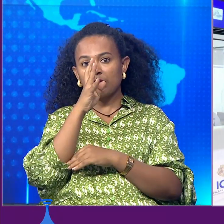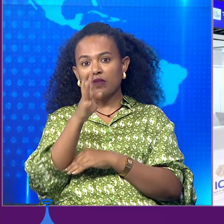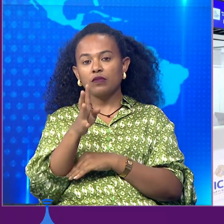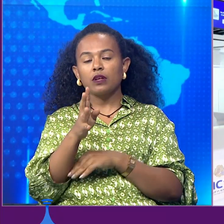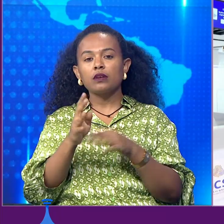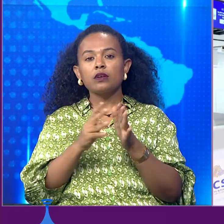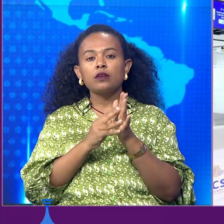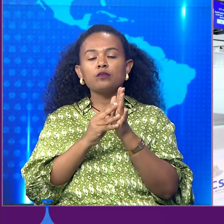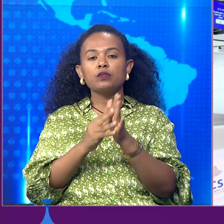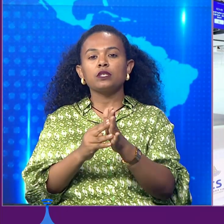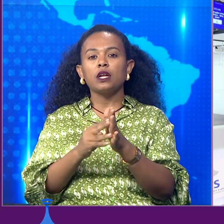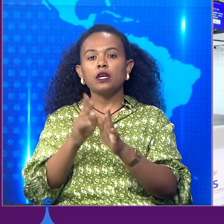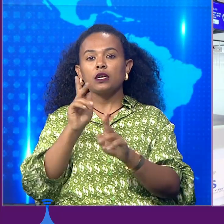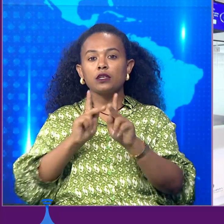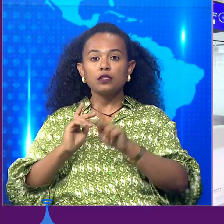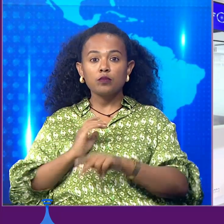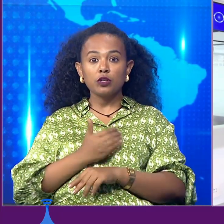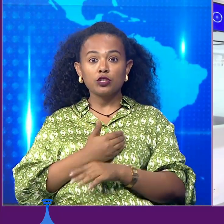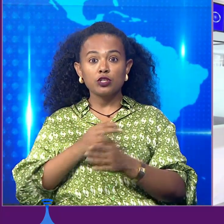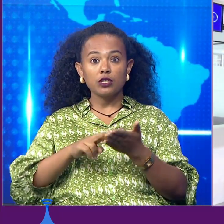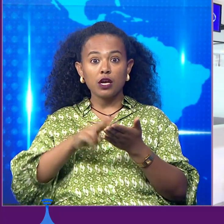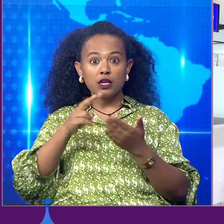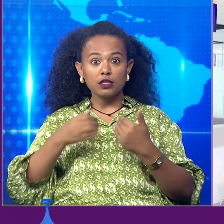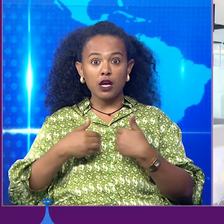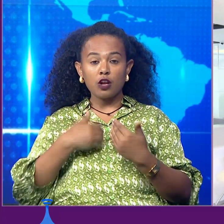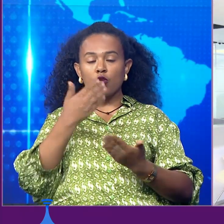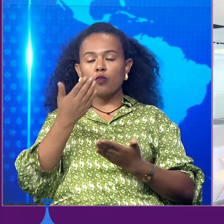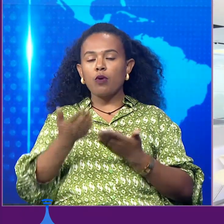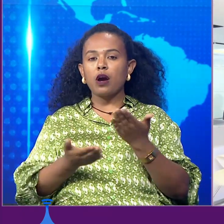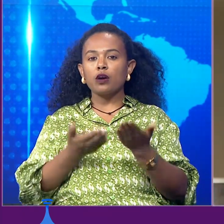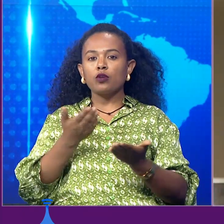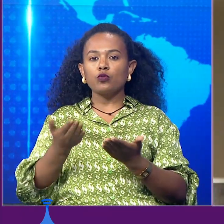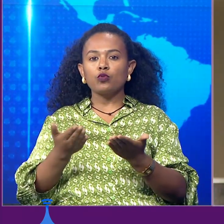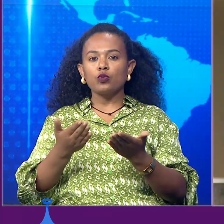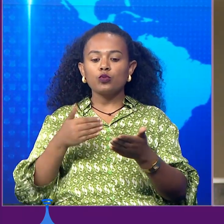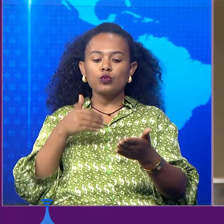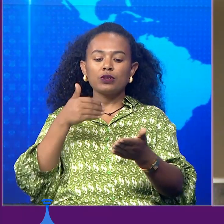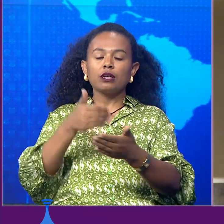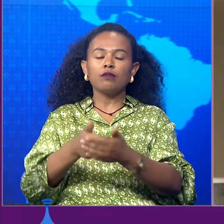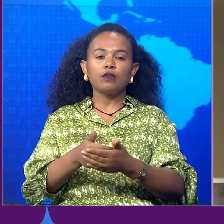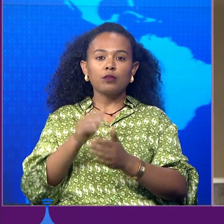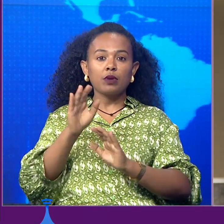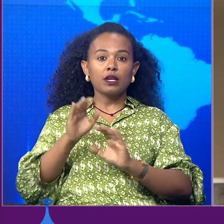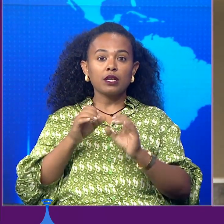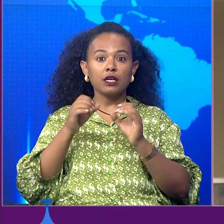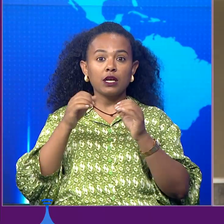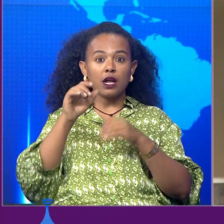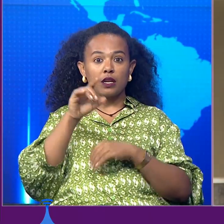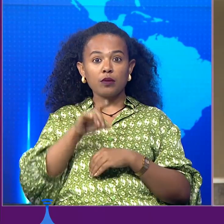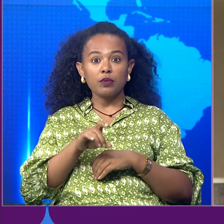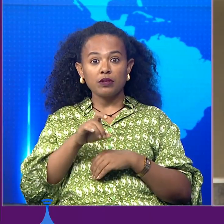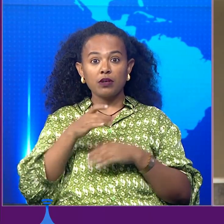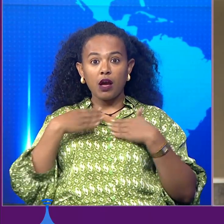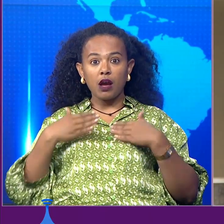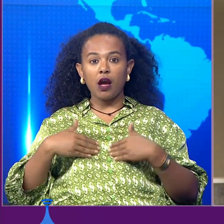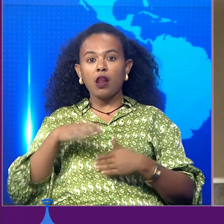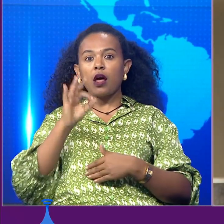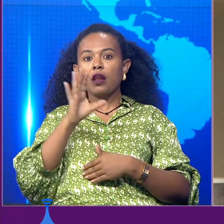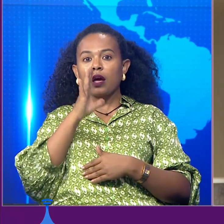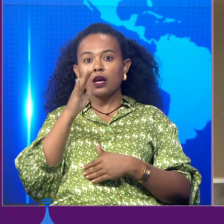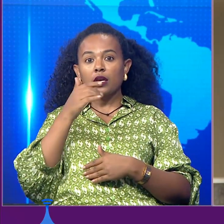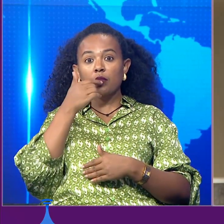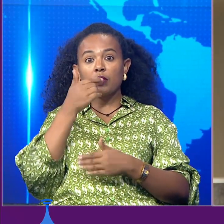ለምሳሌ ህዝባችን እያነሳ ያለው አገልግሎቱን ደሊቨር ማድረግ ያለበት አካል አናገኝም የሚል ነገር